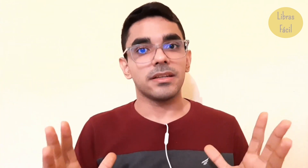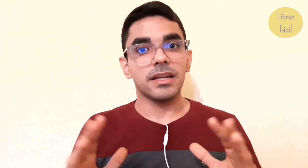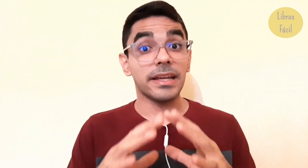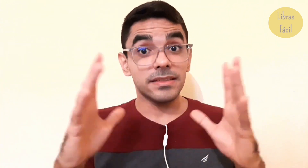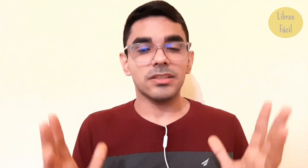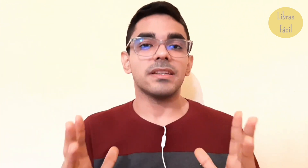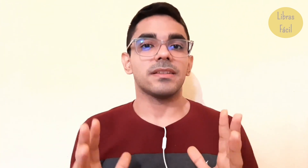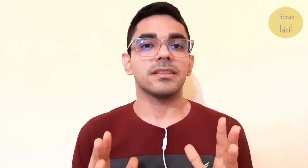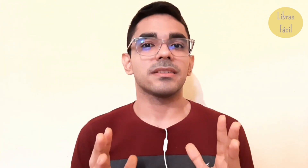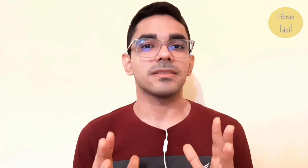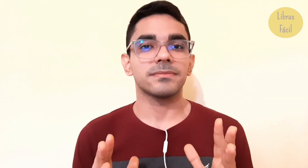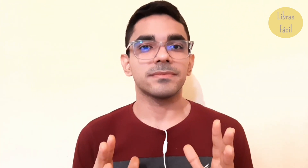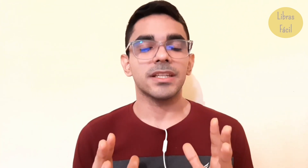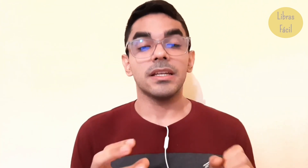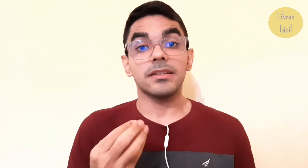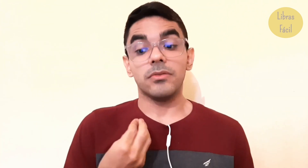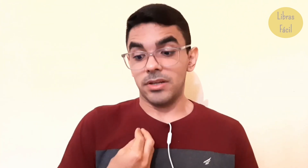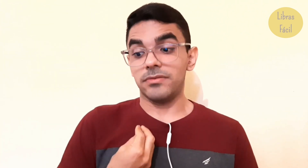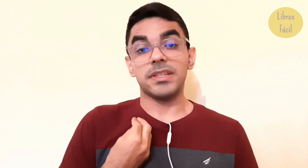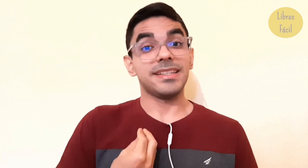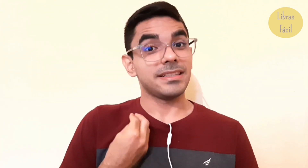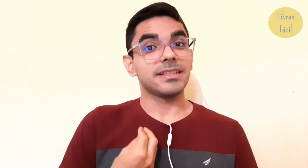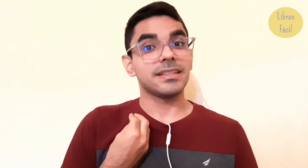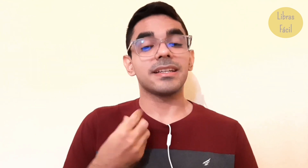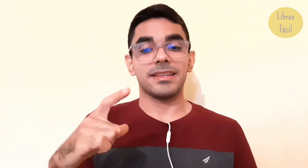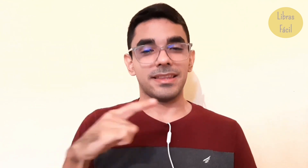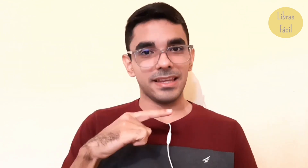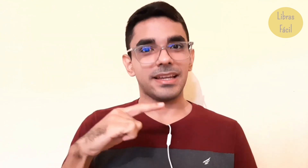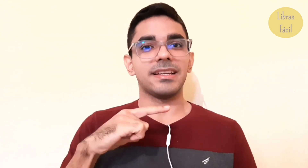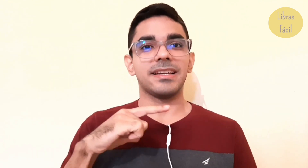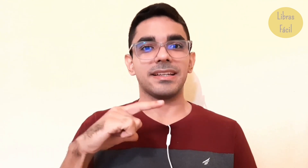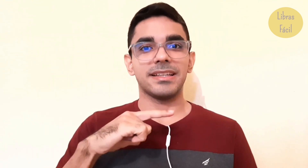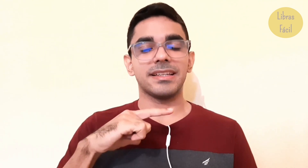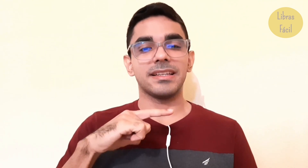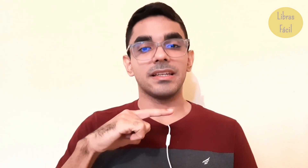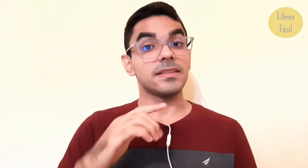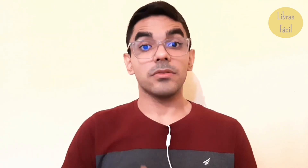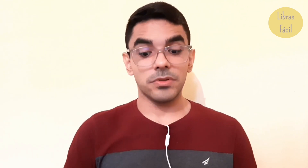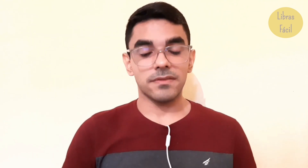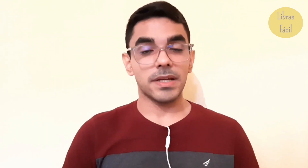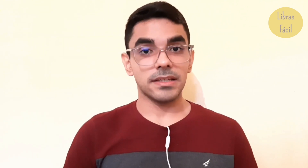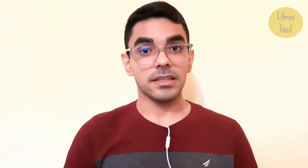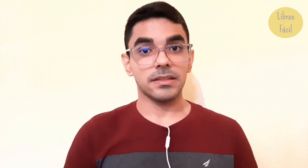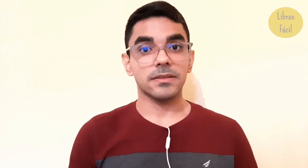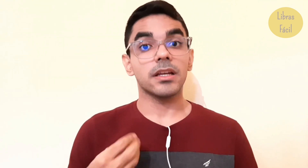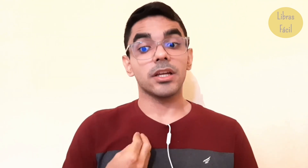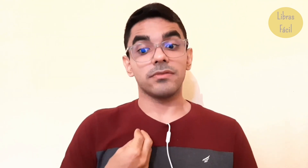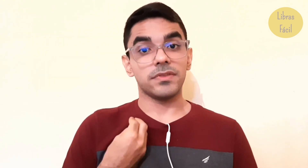a existência. Então, vida, ter. E se eu não estiver mais aqui?